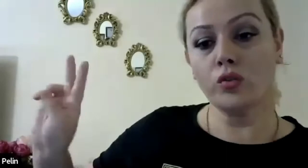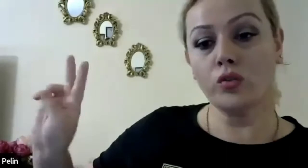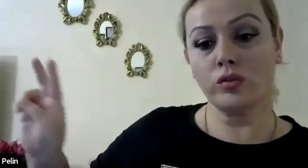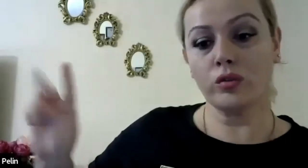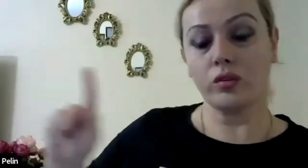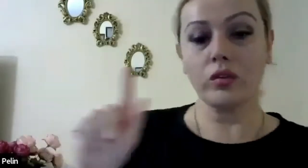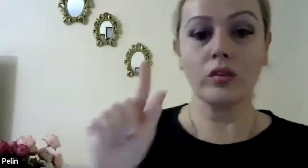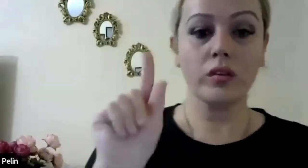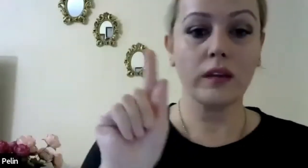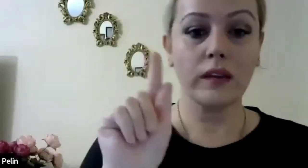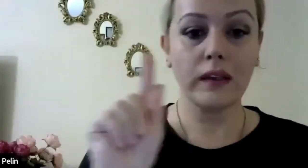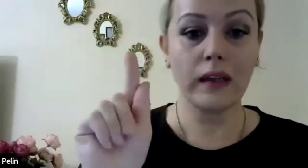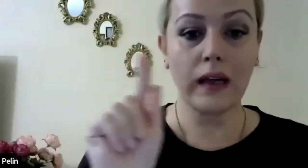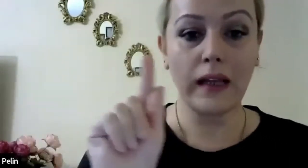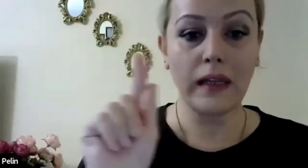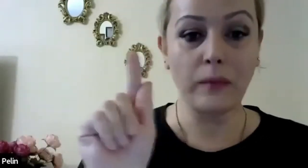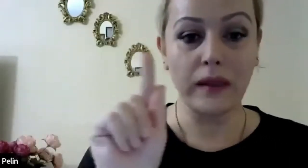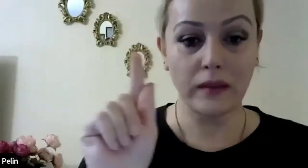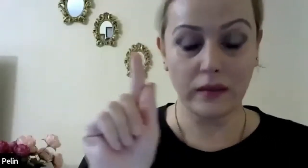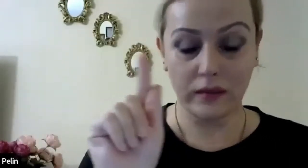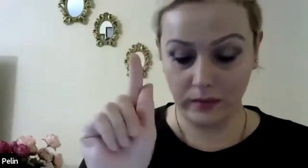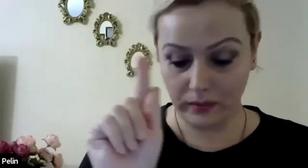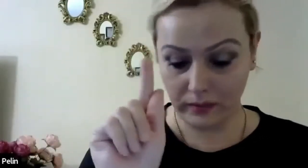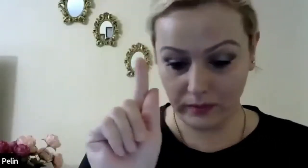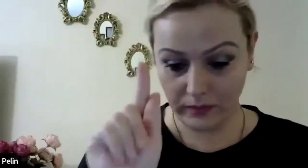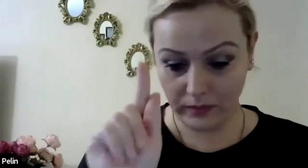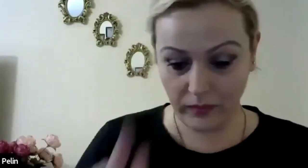onun kalemi.